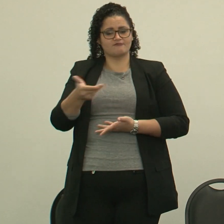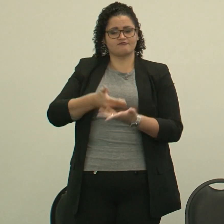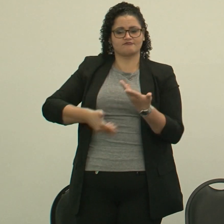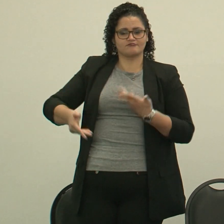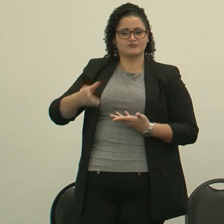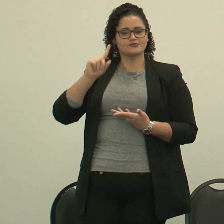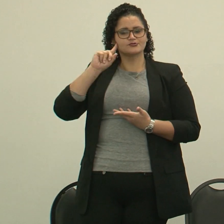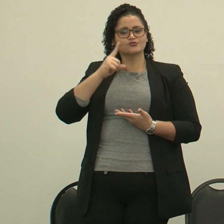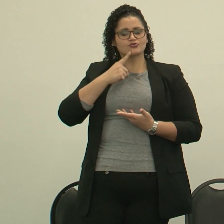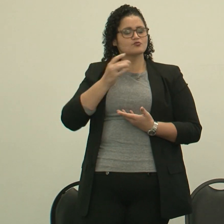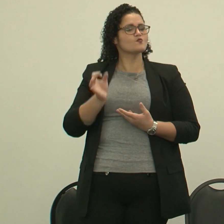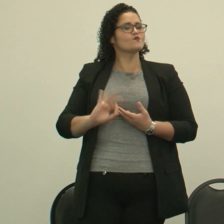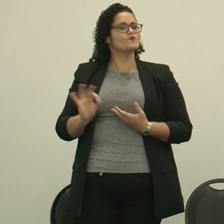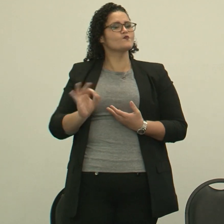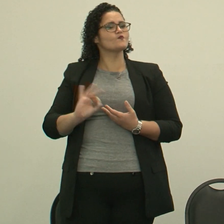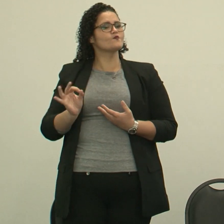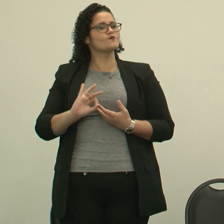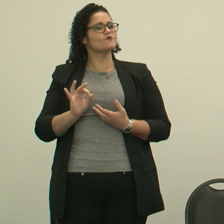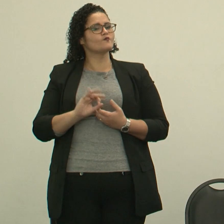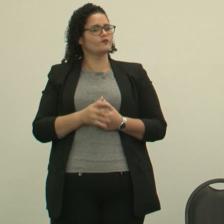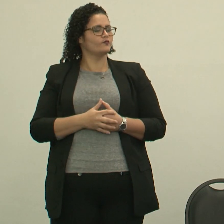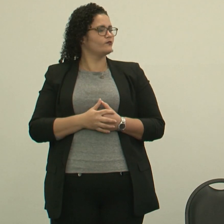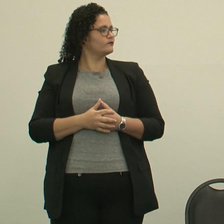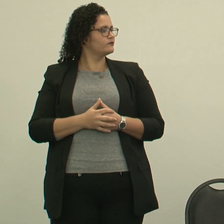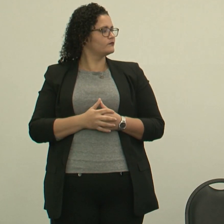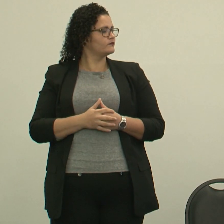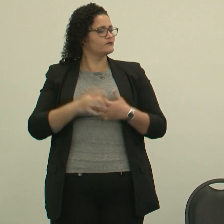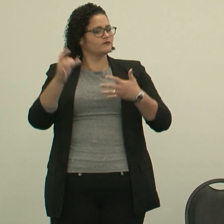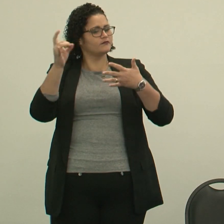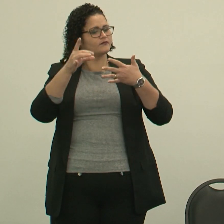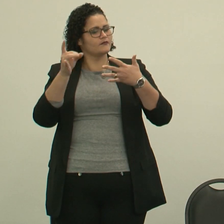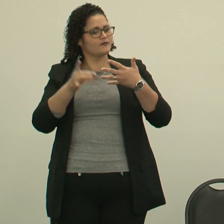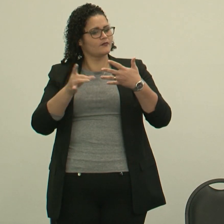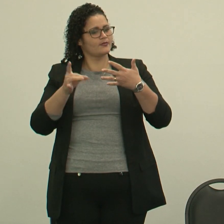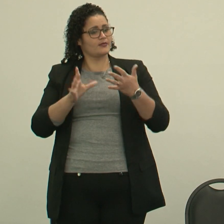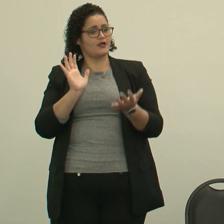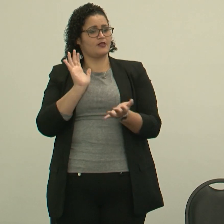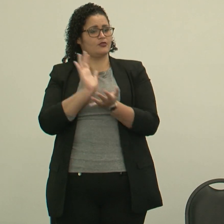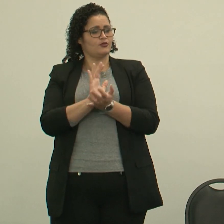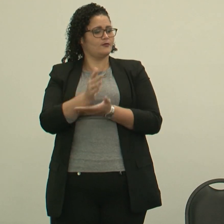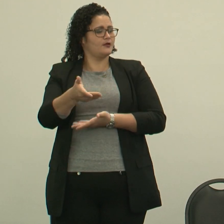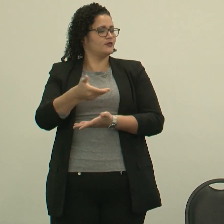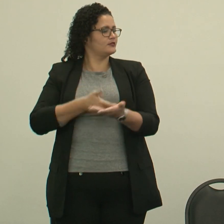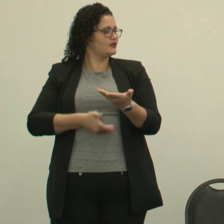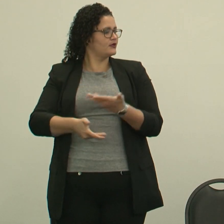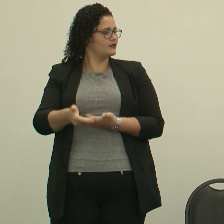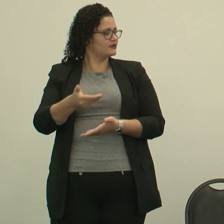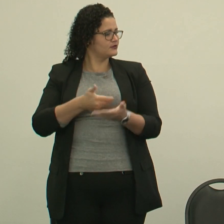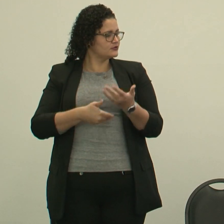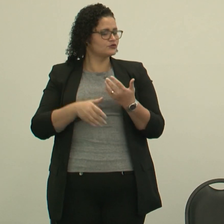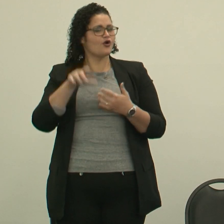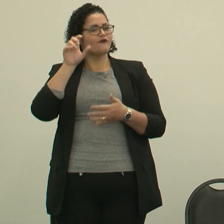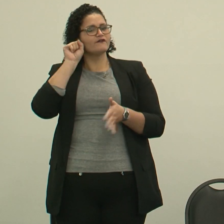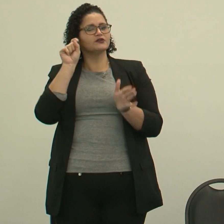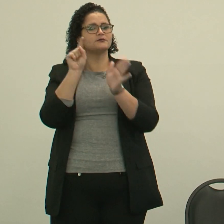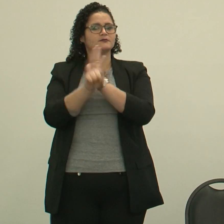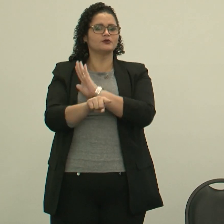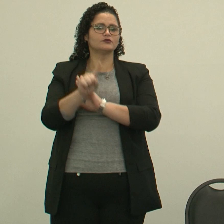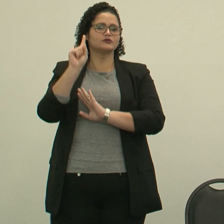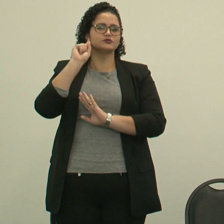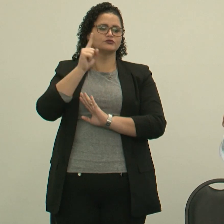não são surdas e não conhecem as especificidades dele. A gente podia pedir para essa turma interagir, os ouvintes perguntarem aos surdos